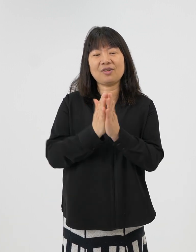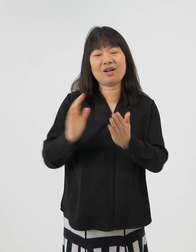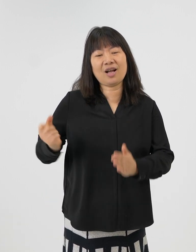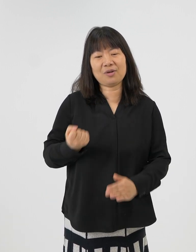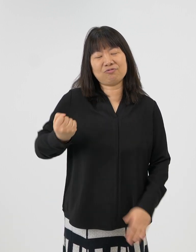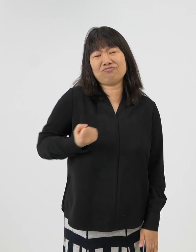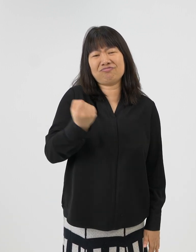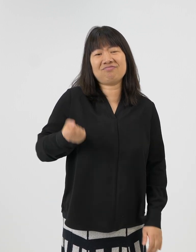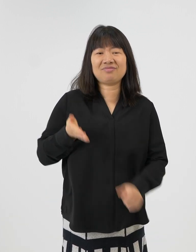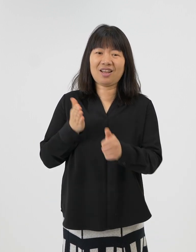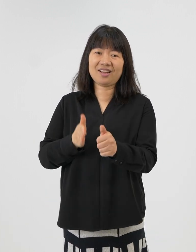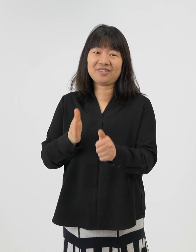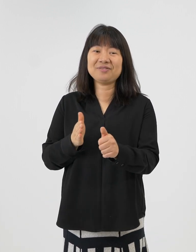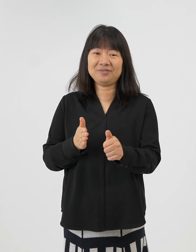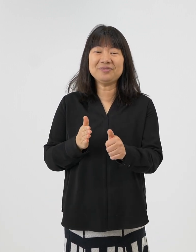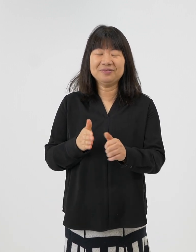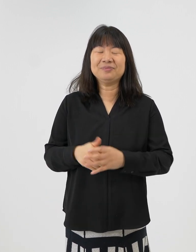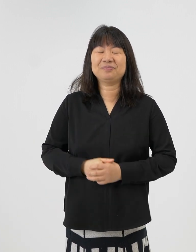금년에는 여러분들이